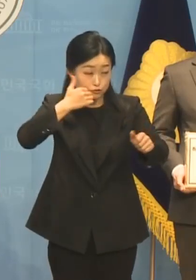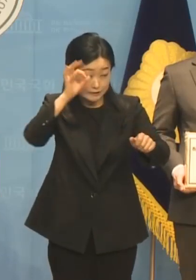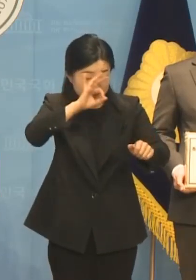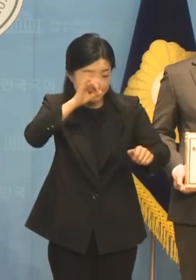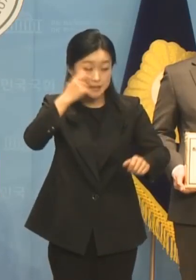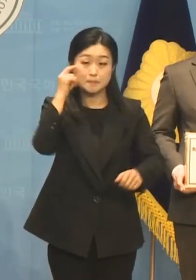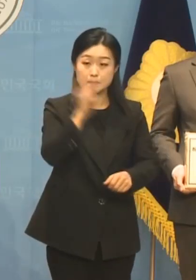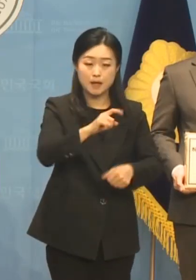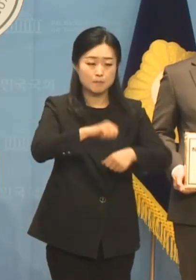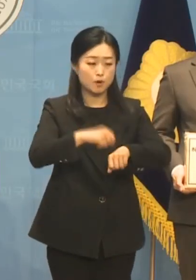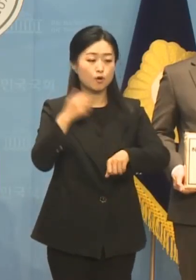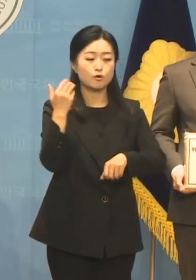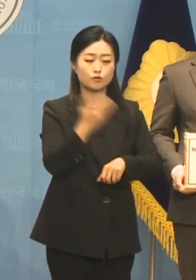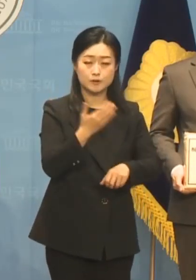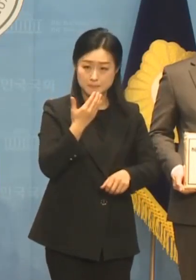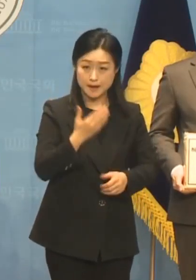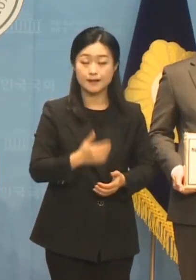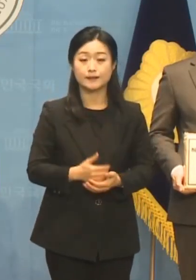반드시 처벌할 것입니다.